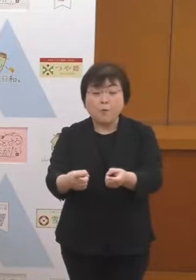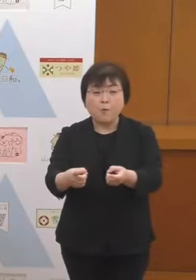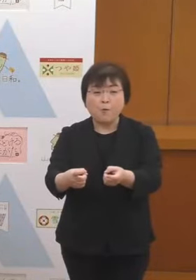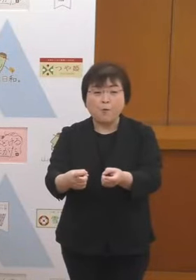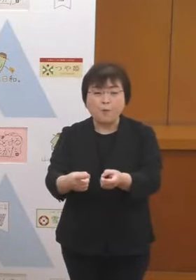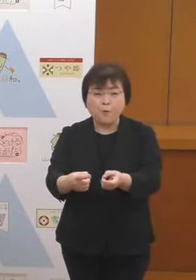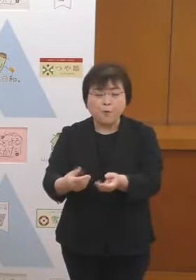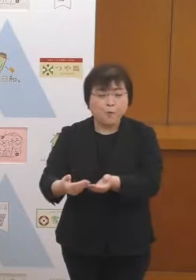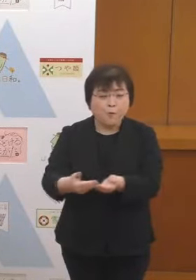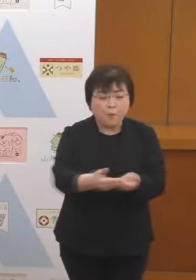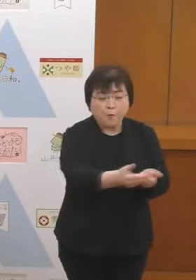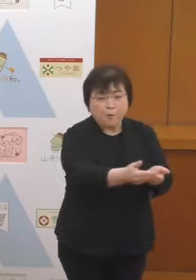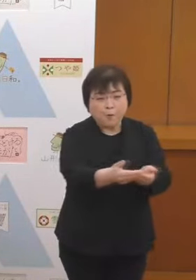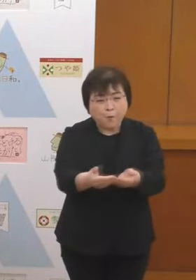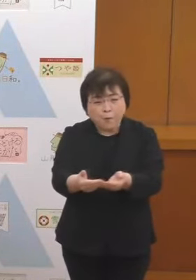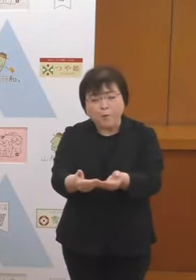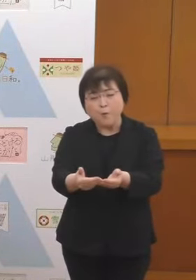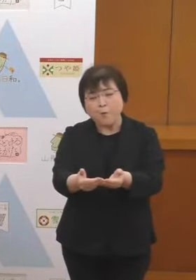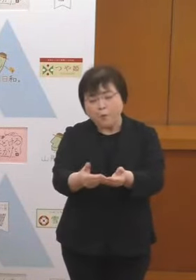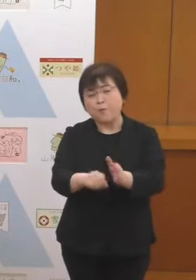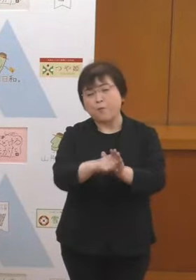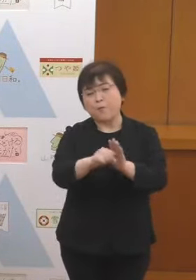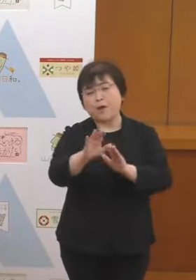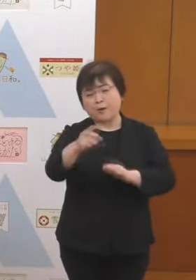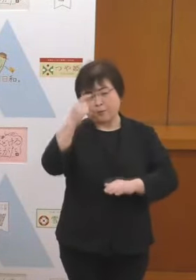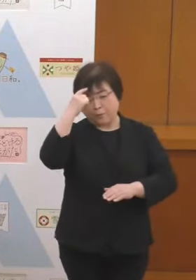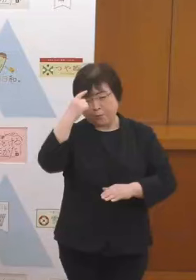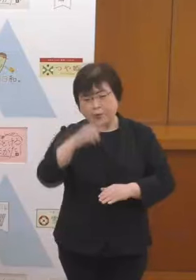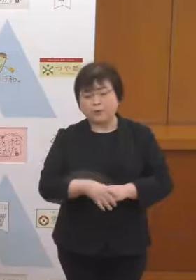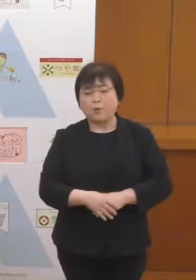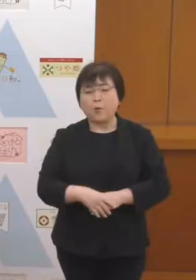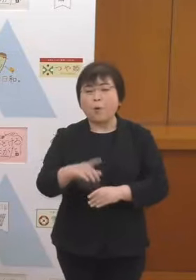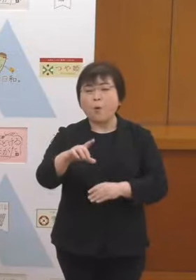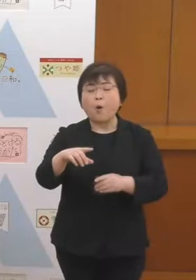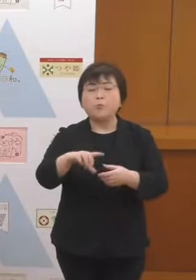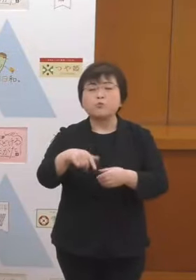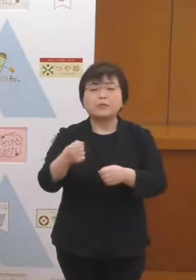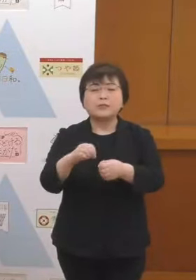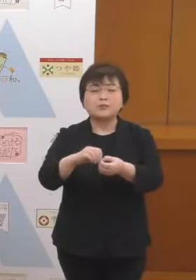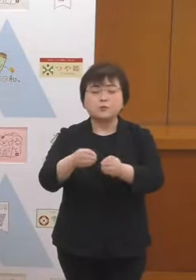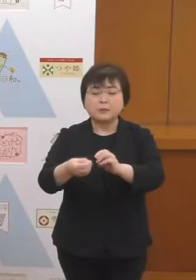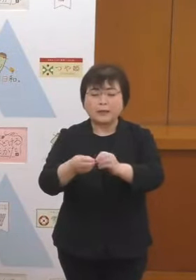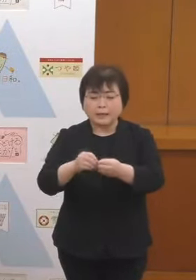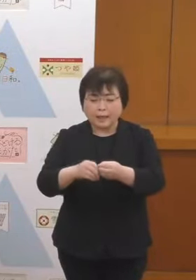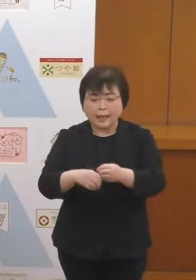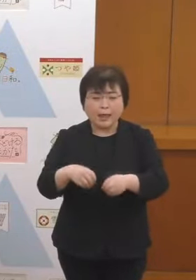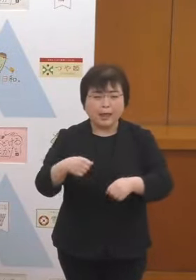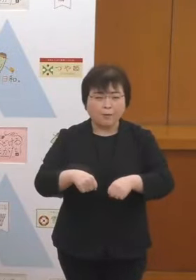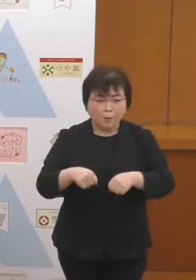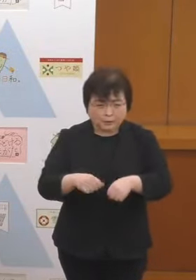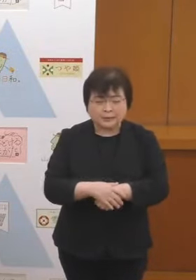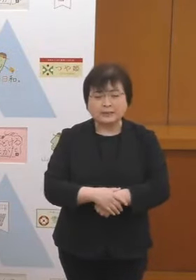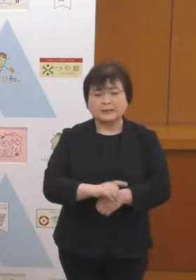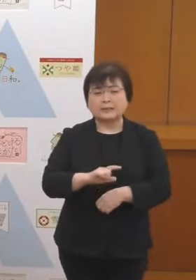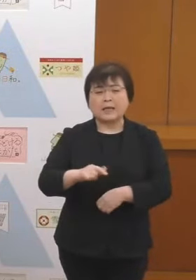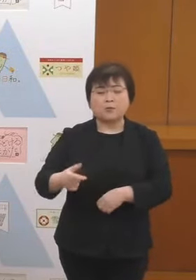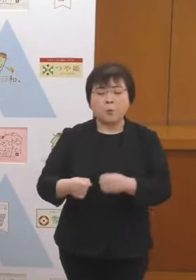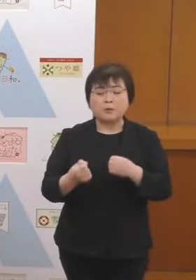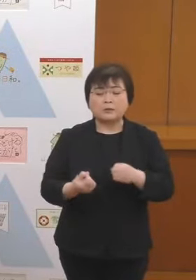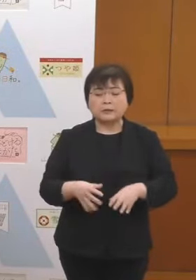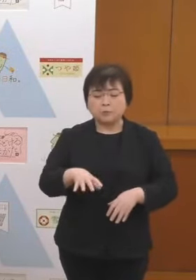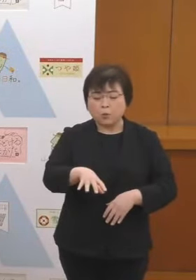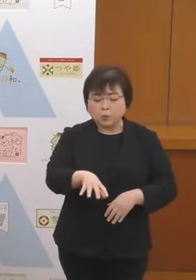があの考えられますそれから風車部品の組み立て工事や海洋基礎工事における地元